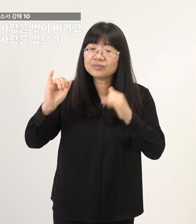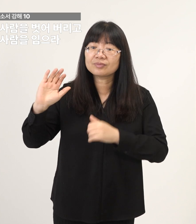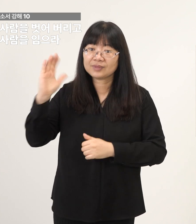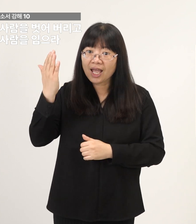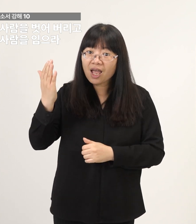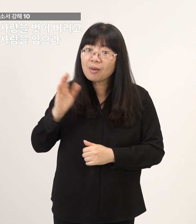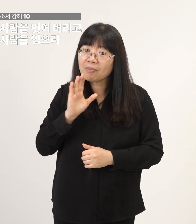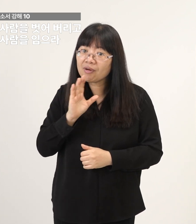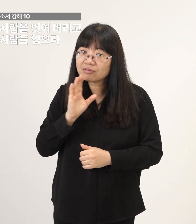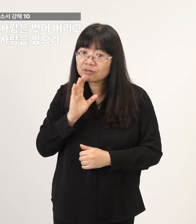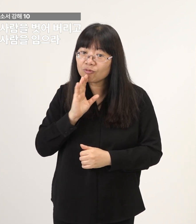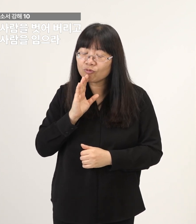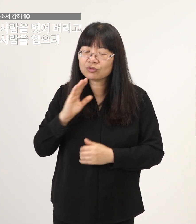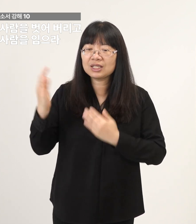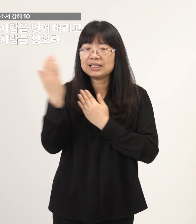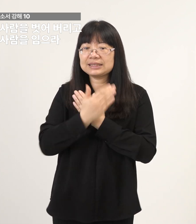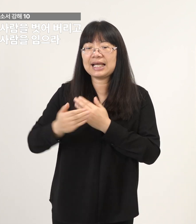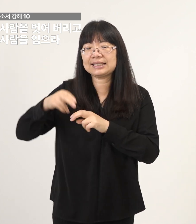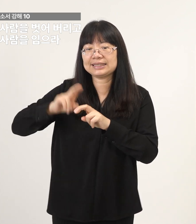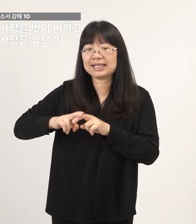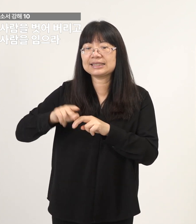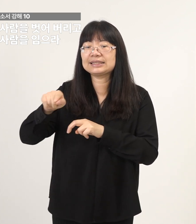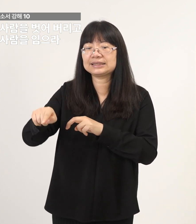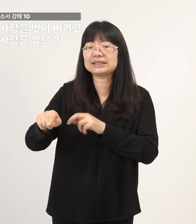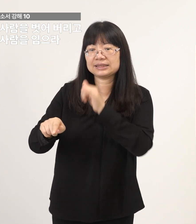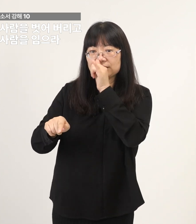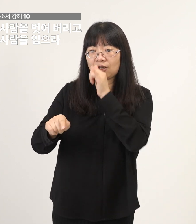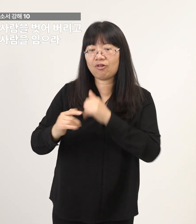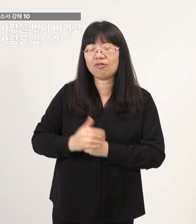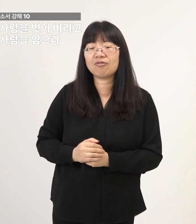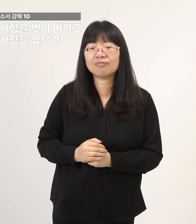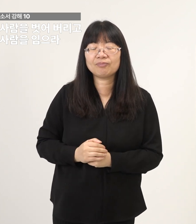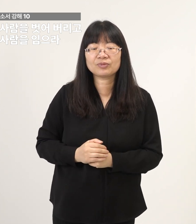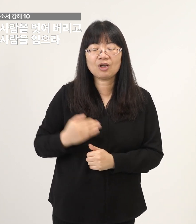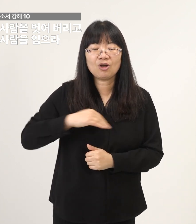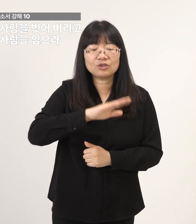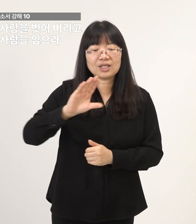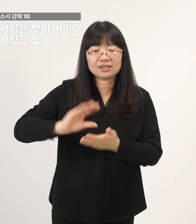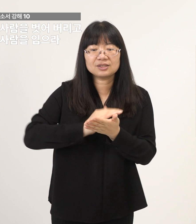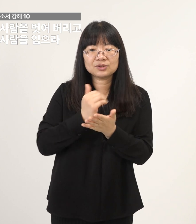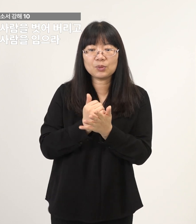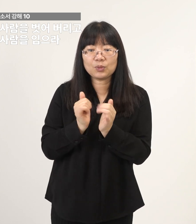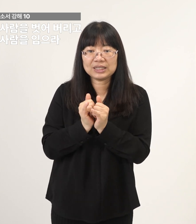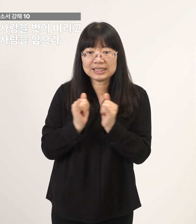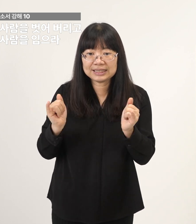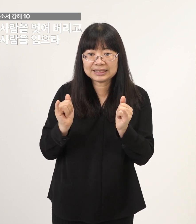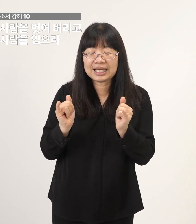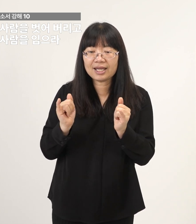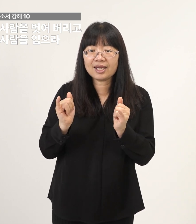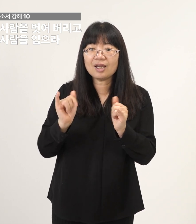신분을 얘기하는 거예요. 내가 그리스도인의 신분이 됐다고 해서